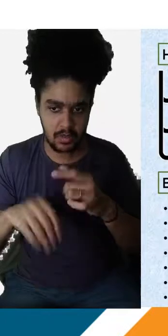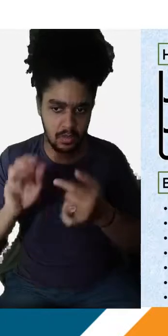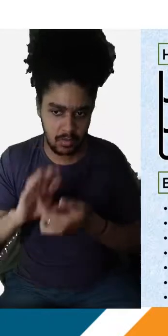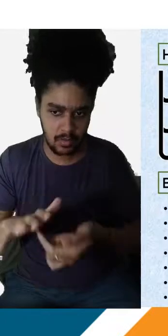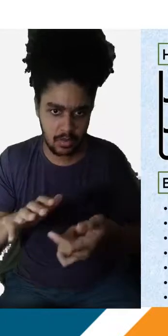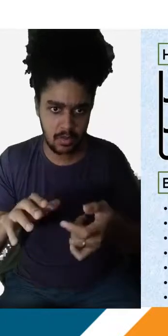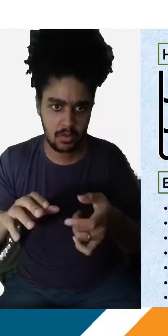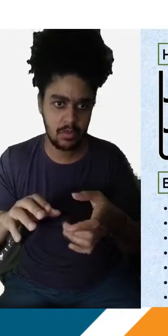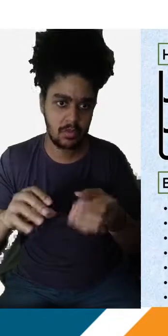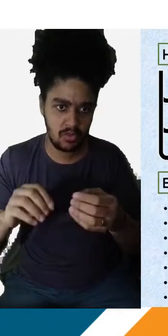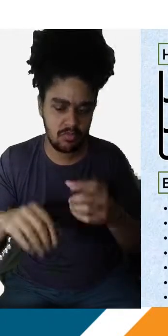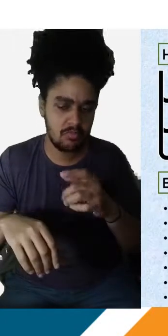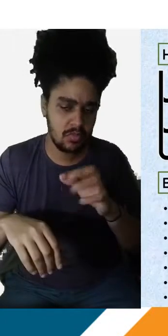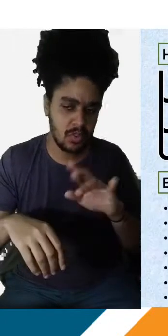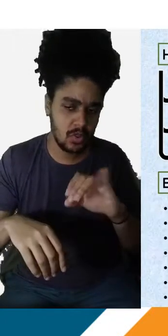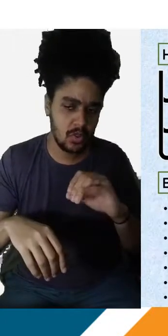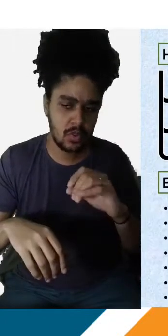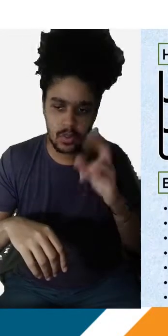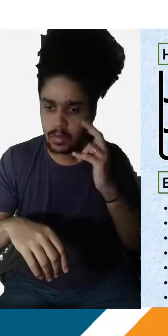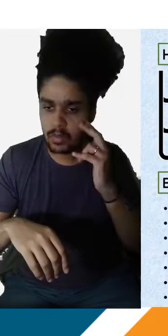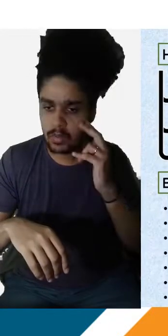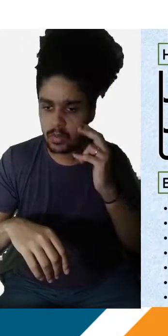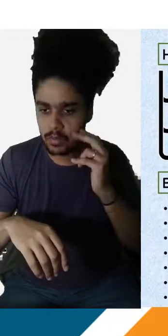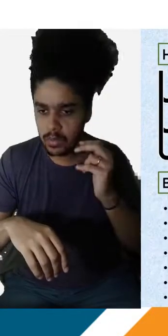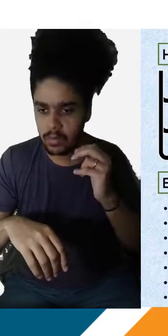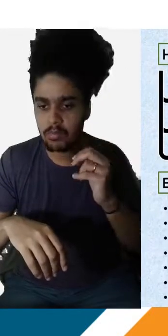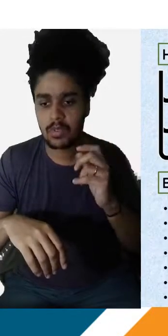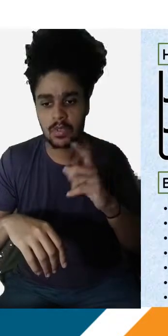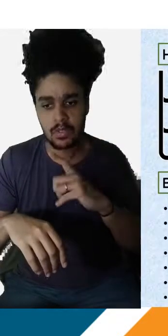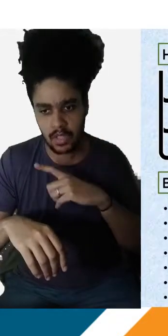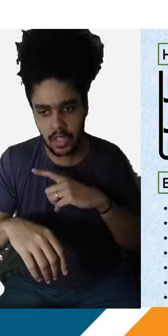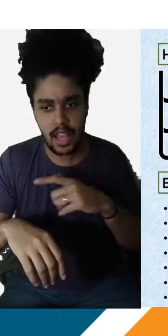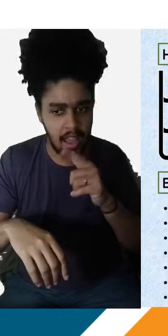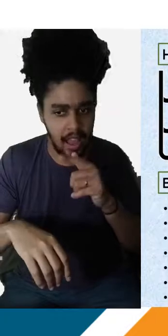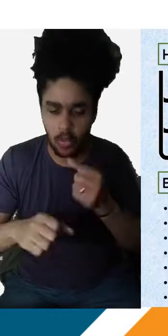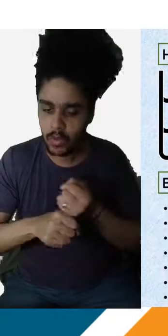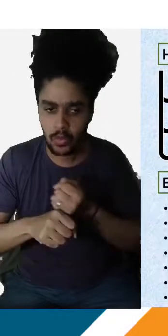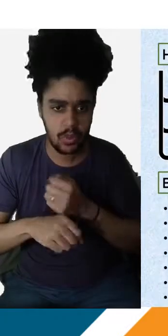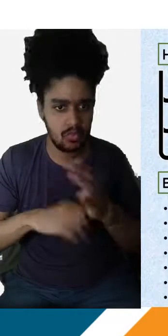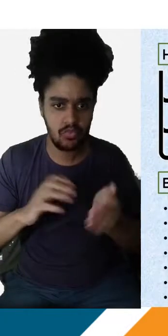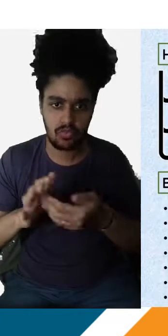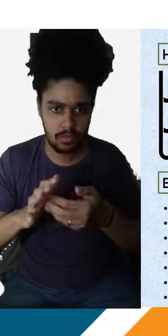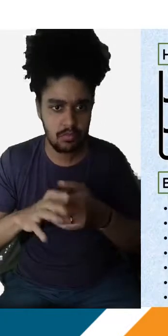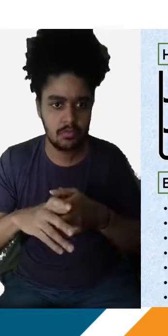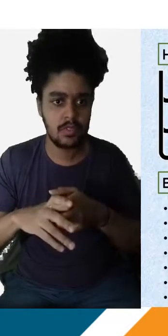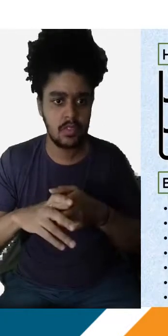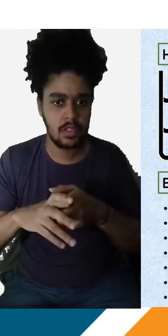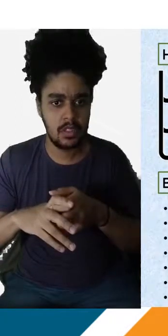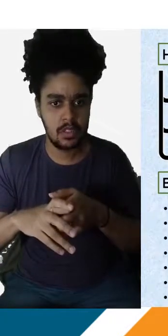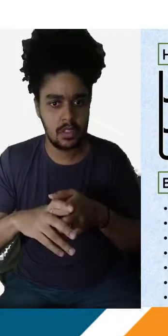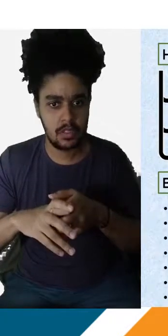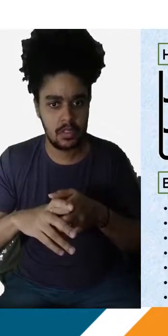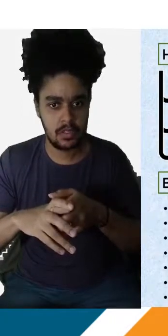rios perenes, ou seja, rios que contêm água o ano inteiro, e rios de planalto.